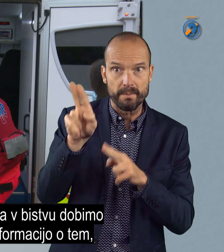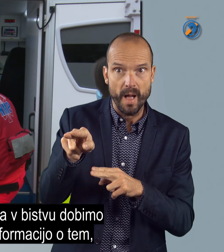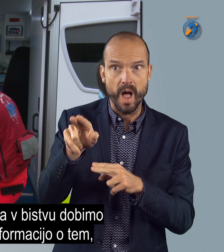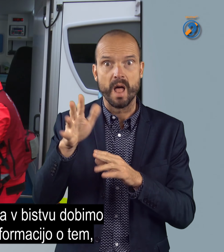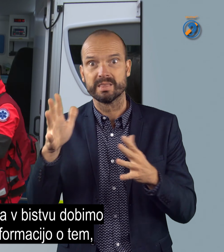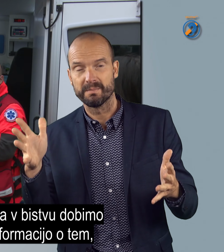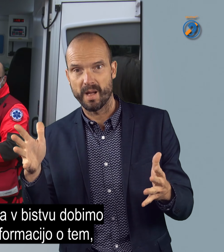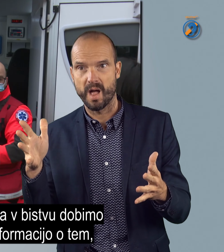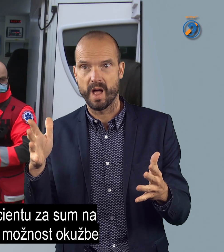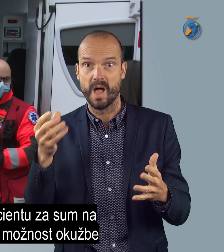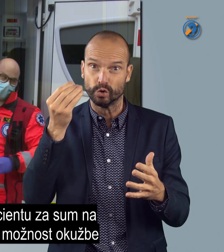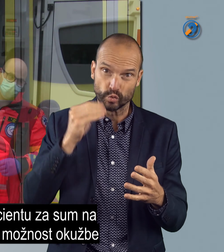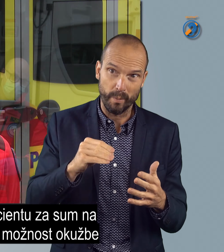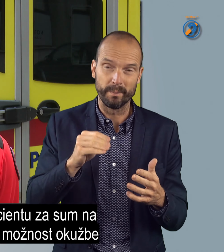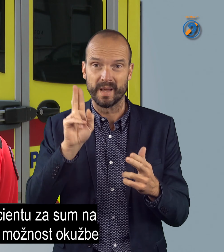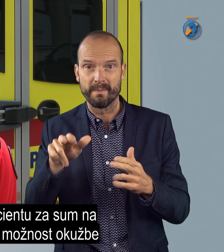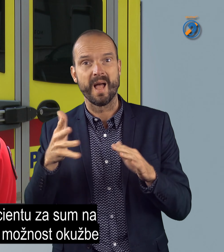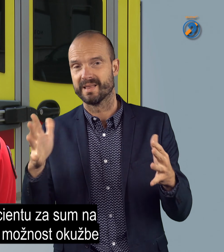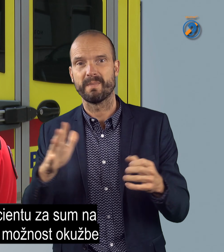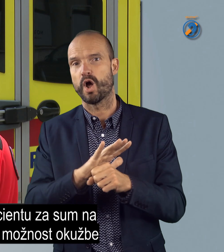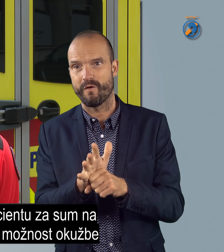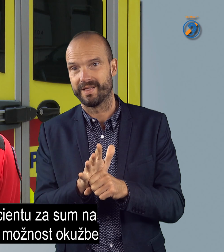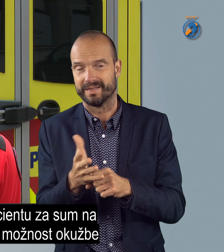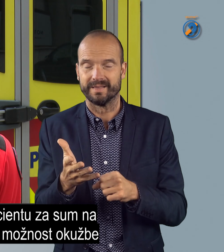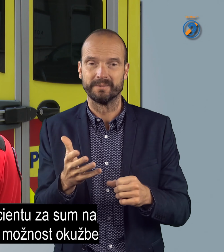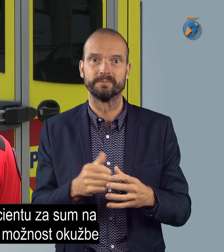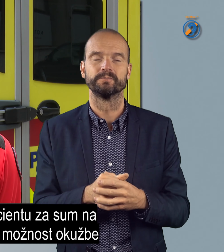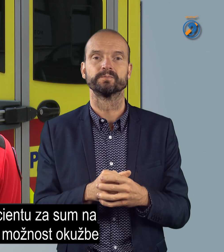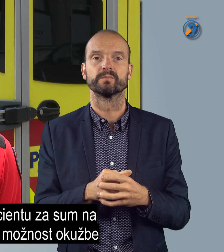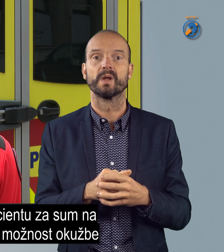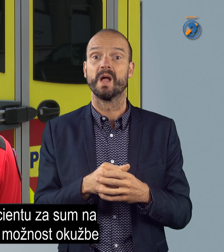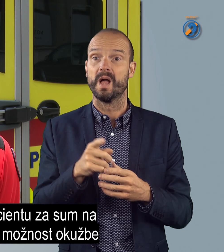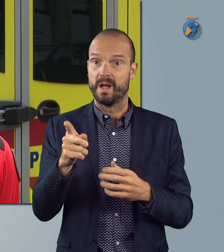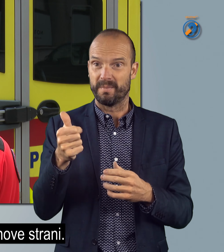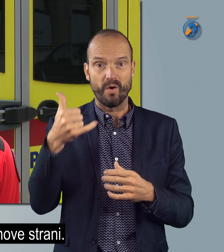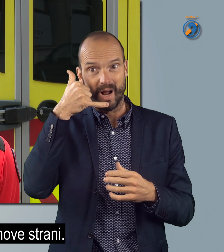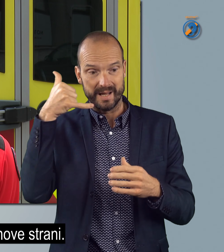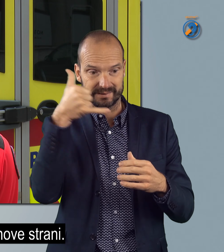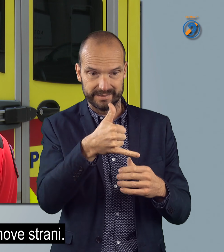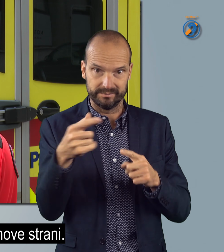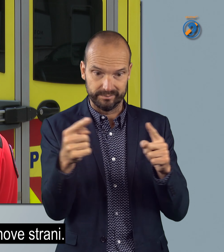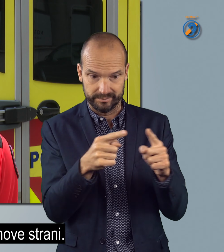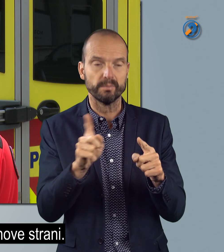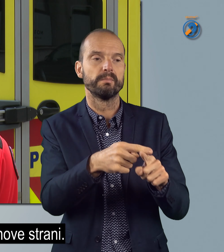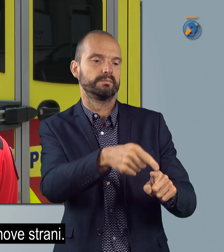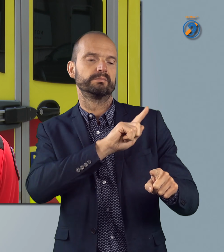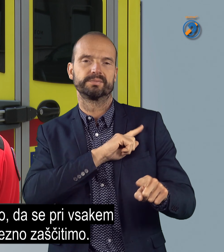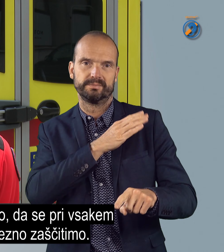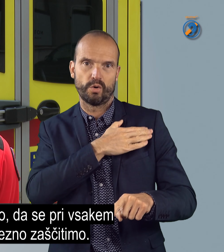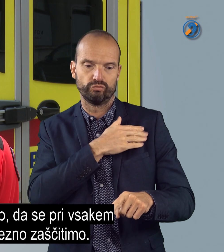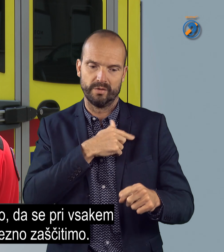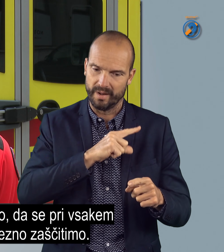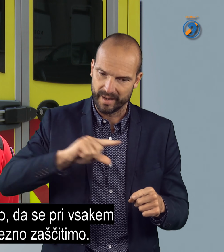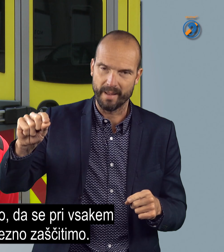temu, ali gre pri pacientu za sum na okužbo oziroma na možnost okužbe, že iz njihove strani. Je pa seveda